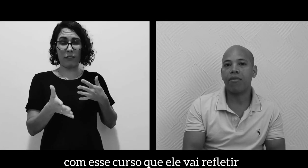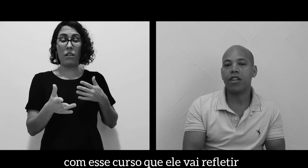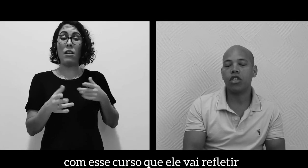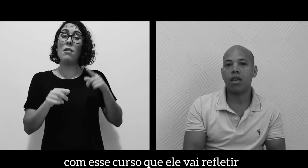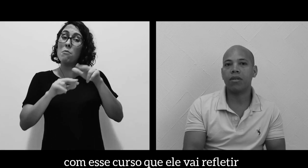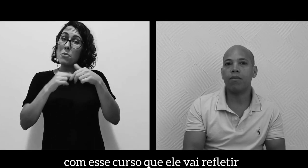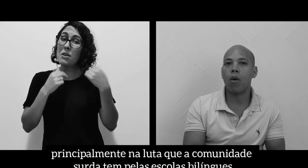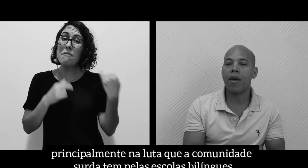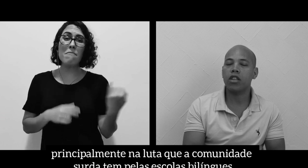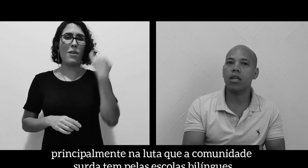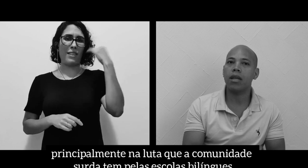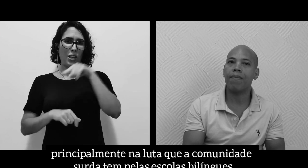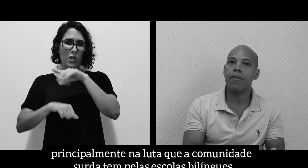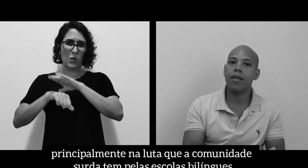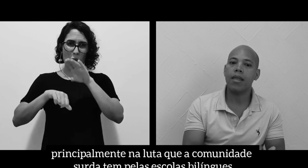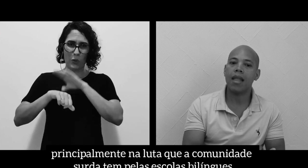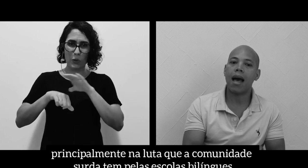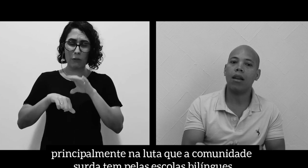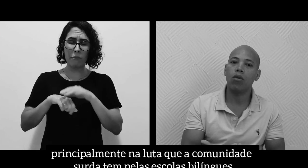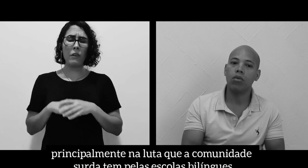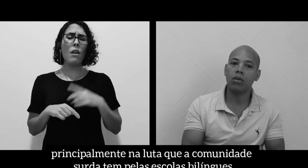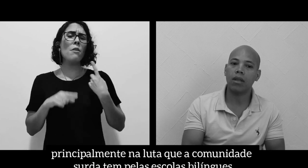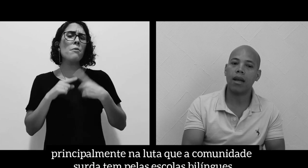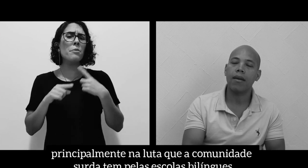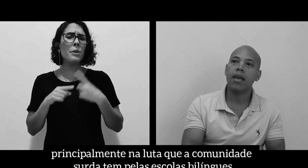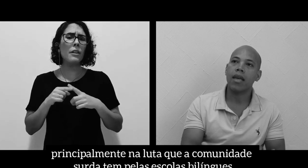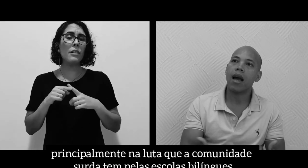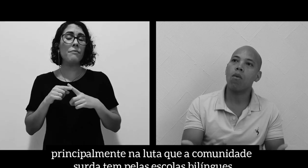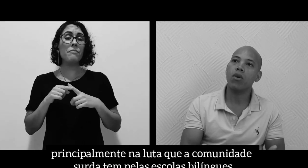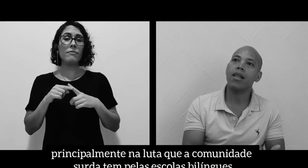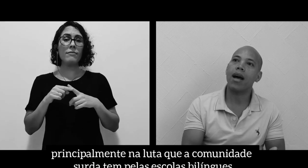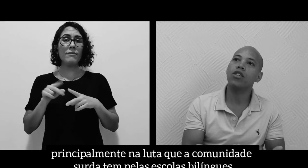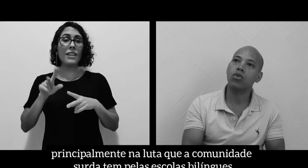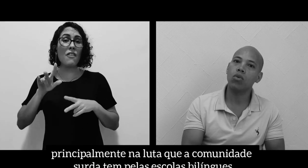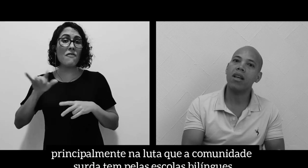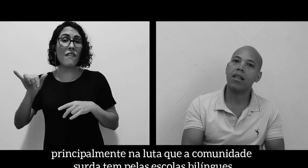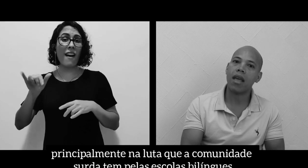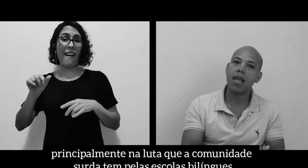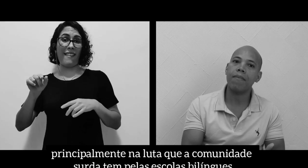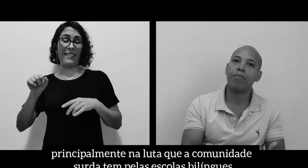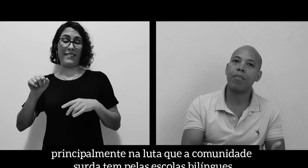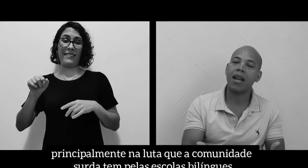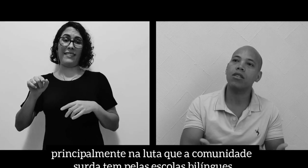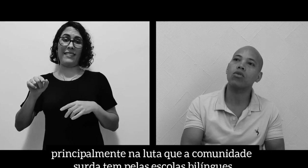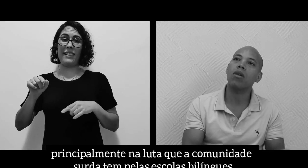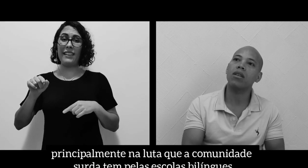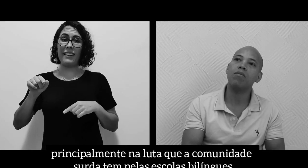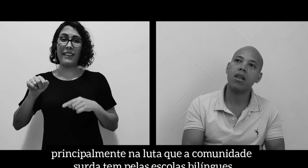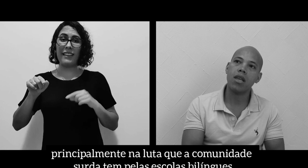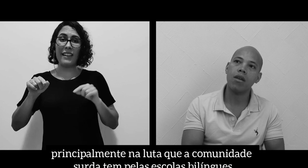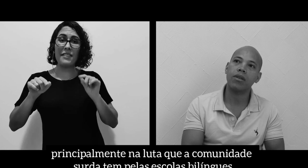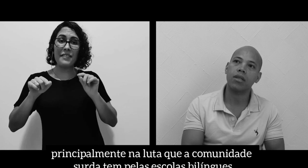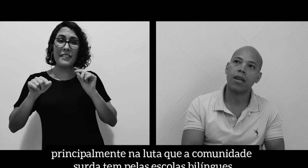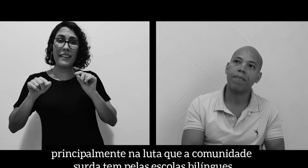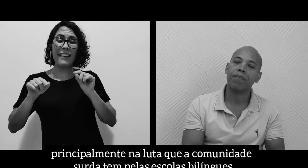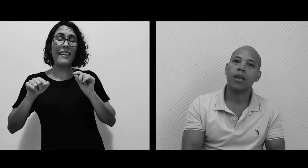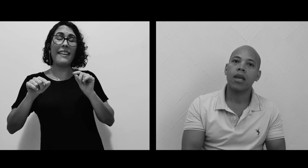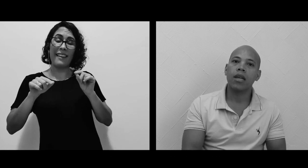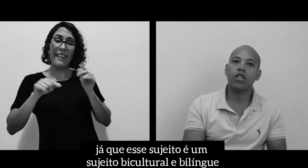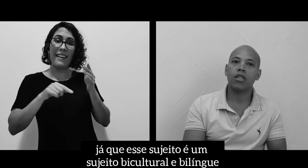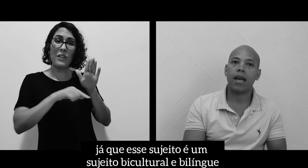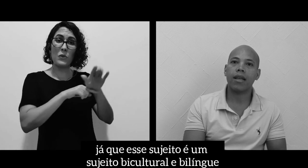ele vai refletir principalmente na luta que a comunidade surda tem pelas escolas bilíngues,